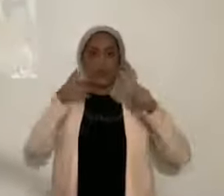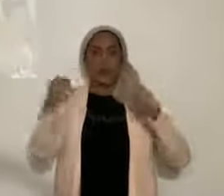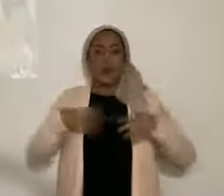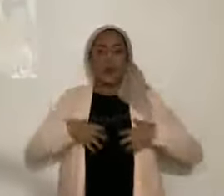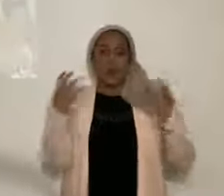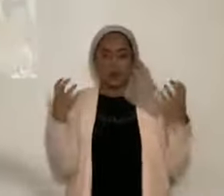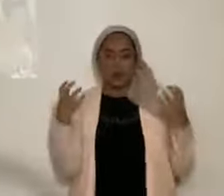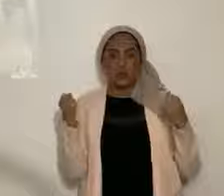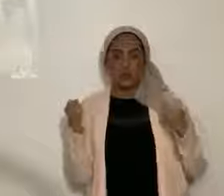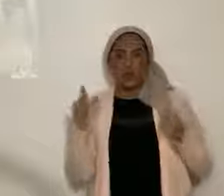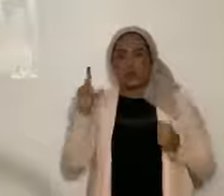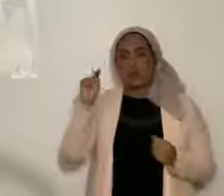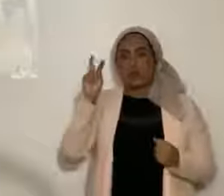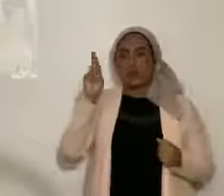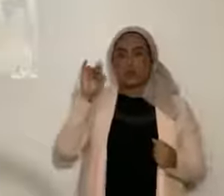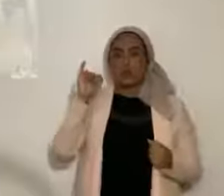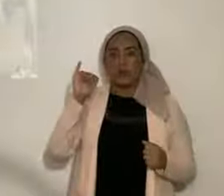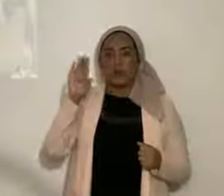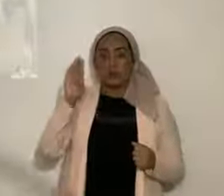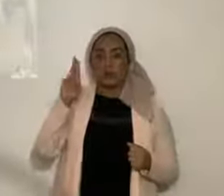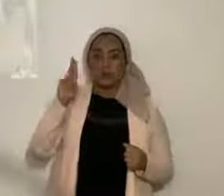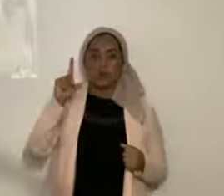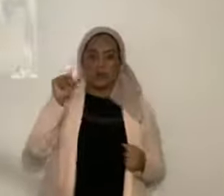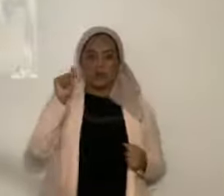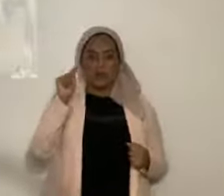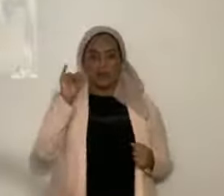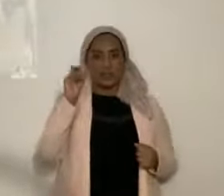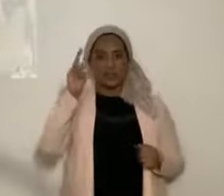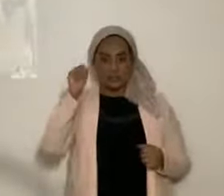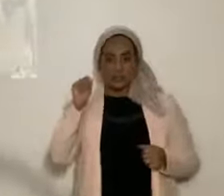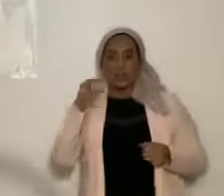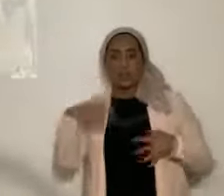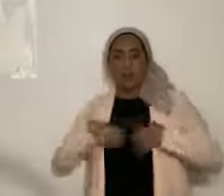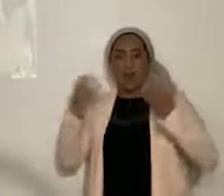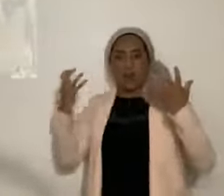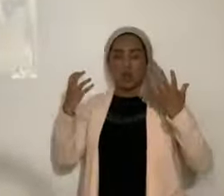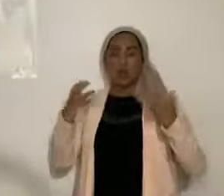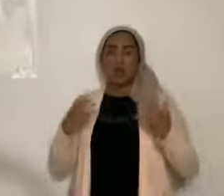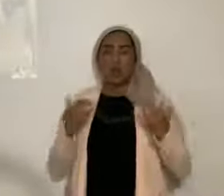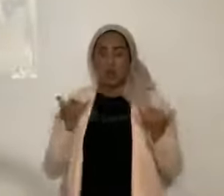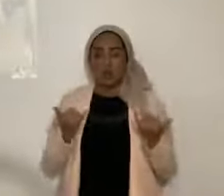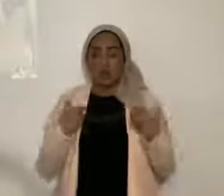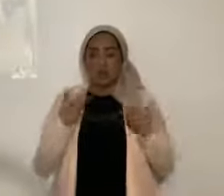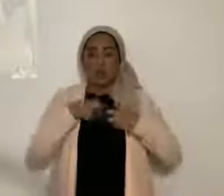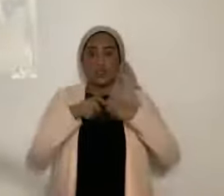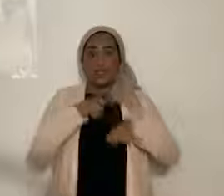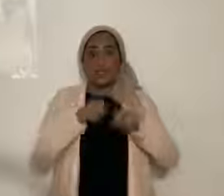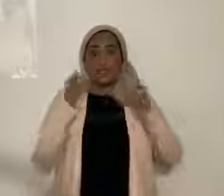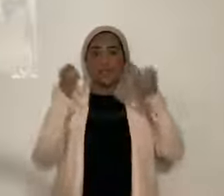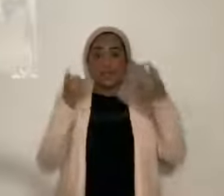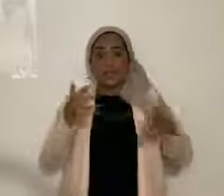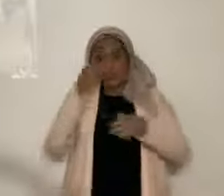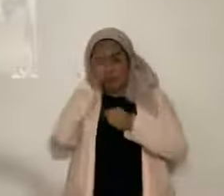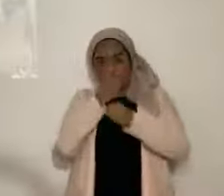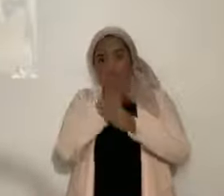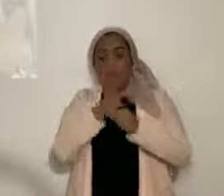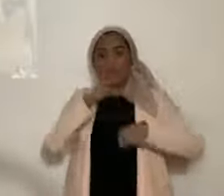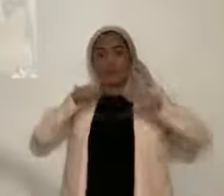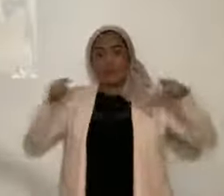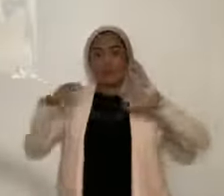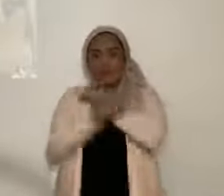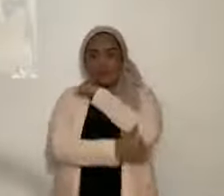ira. Tribulación, gran tribulación y la ira, sobre todo la gran tribulación, porque tribulación ya estamos pasando en muchos hermanos en varios